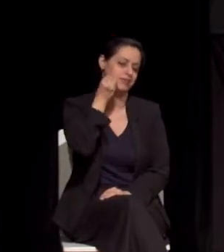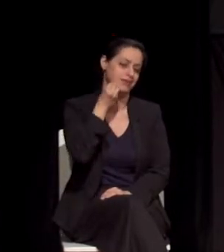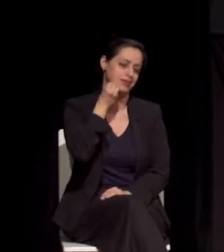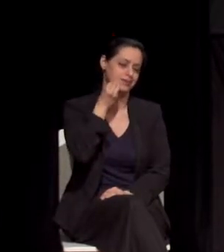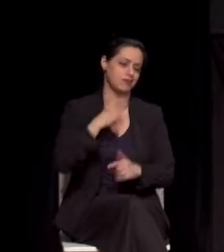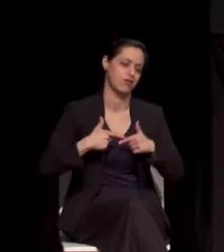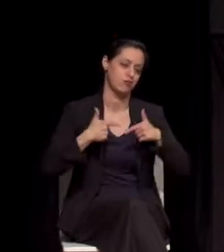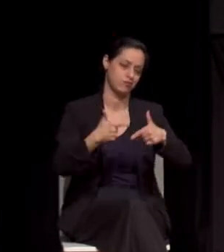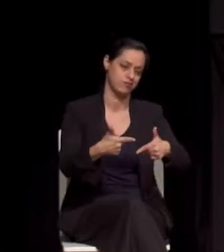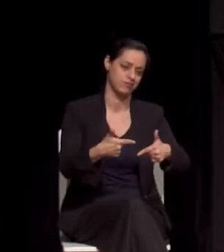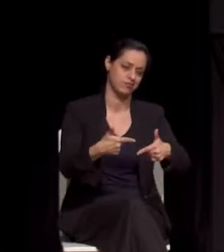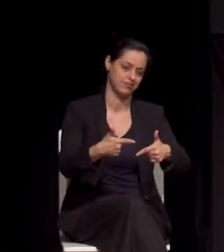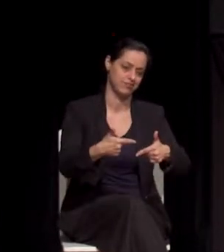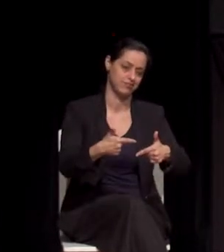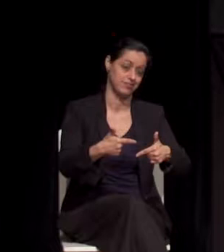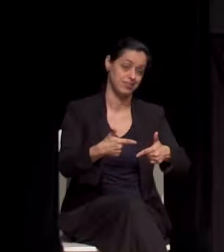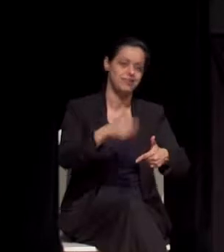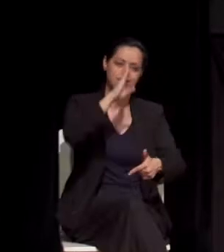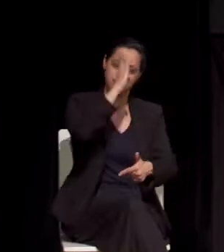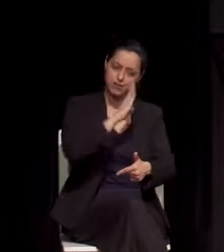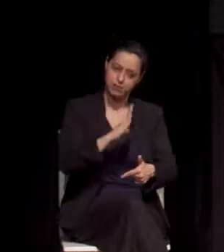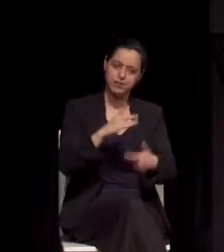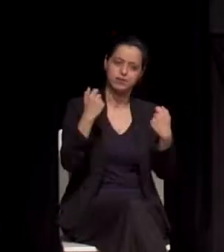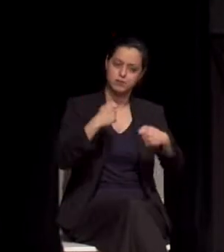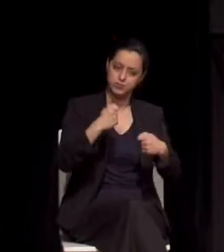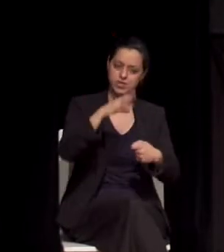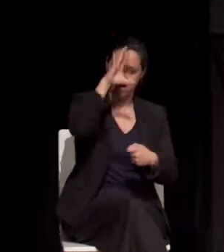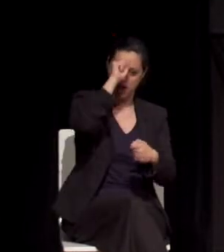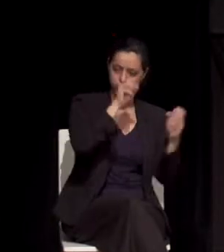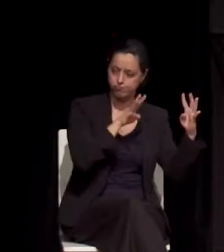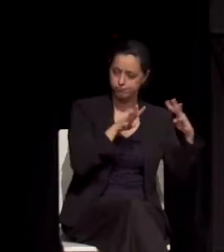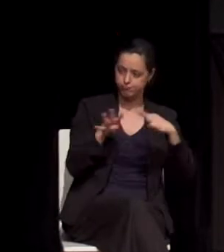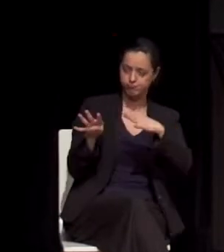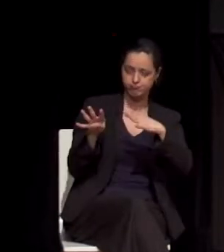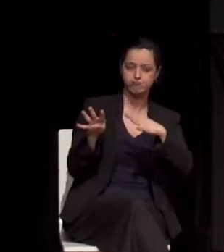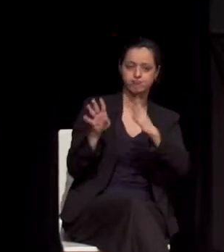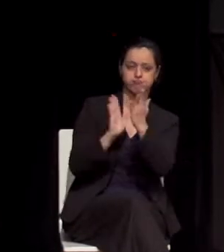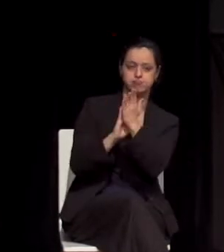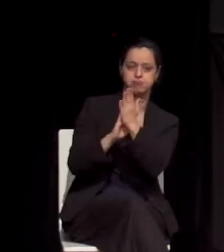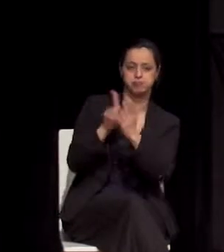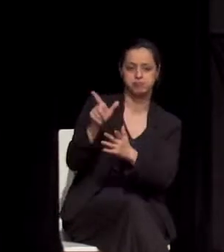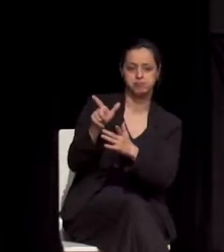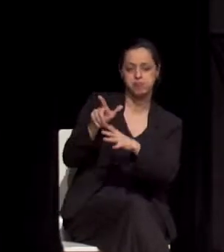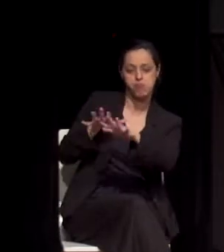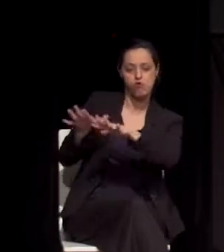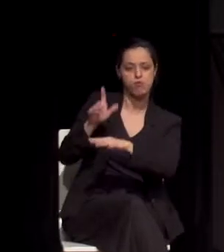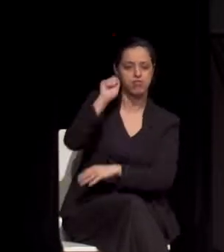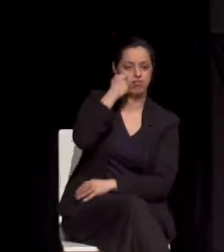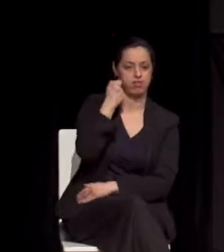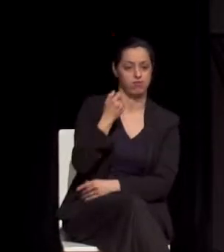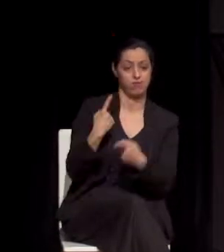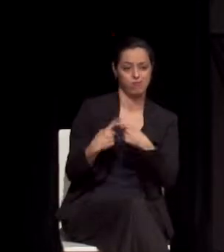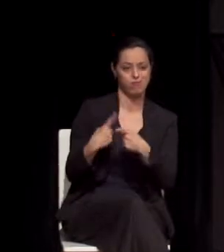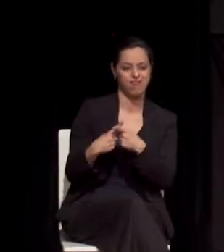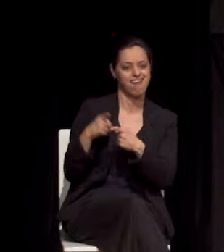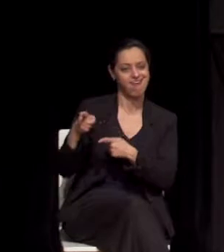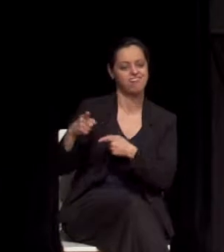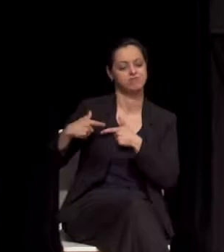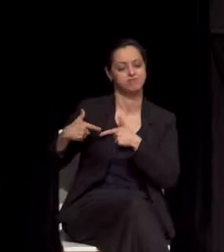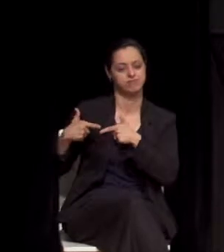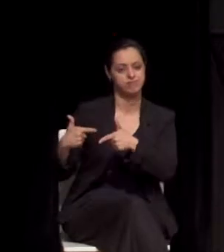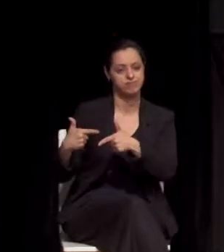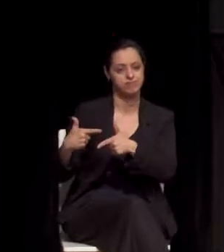essencial para o Brasil como um todo. Eu acho que o Brasil precisa aprender com o movimento negro. Precisa aprender